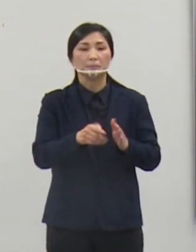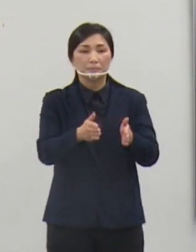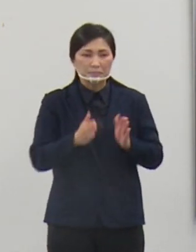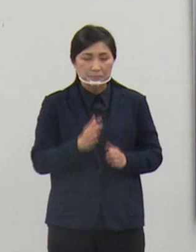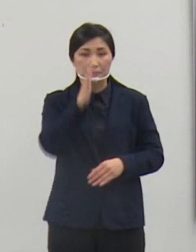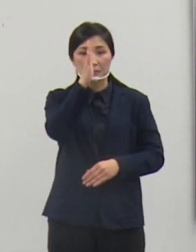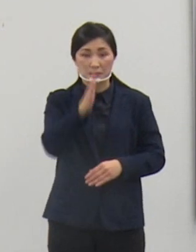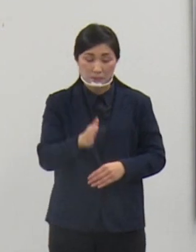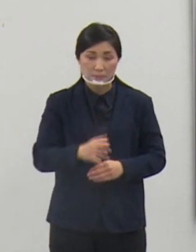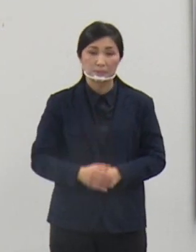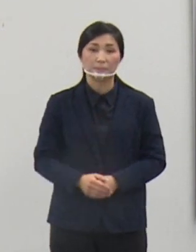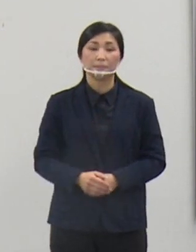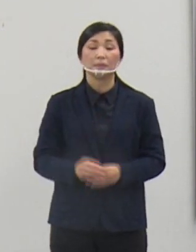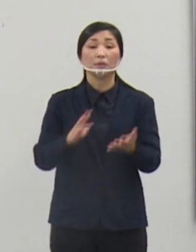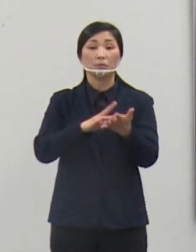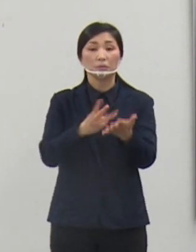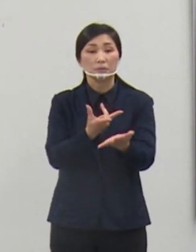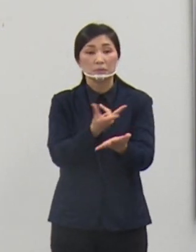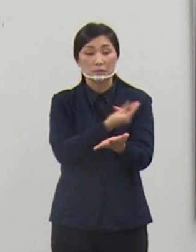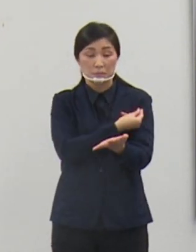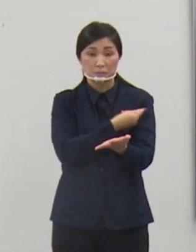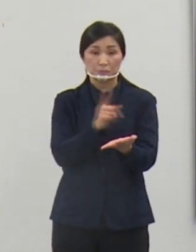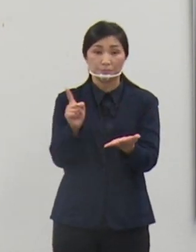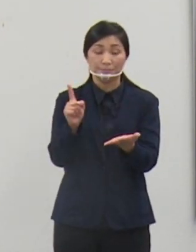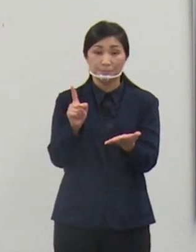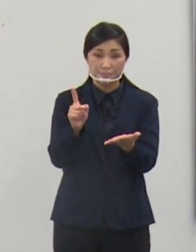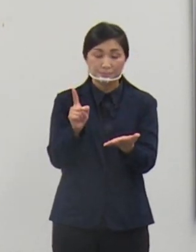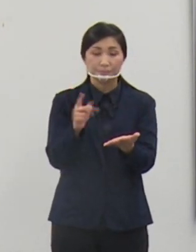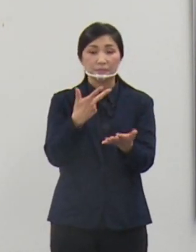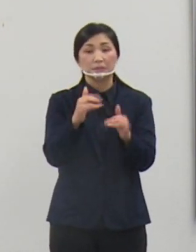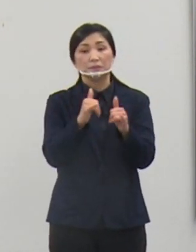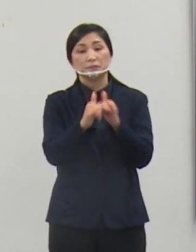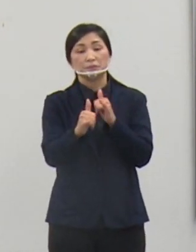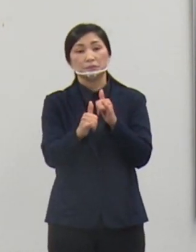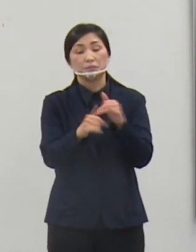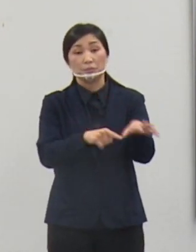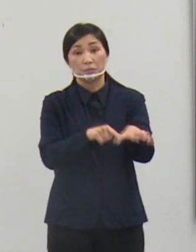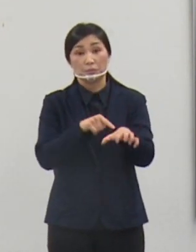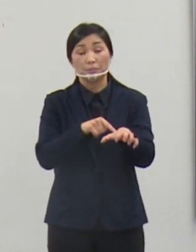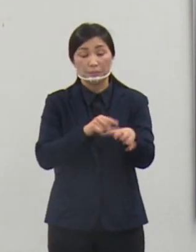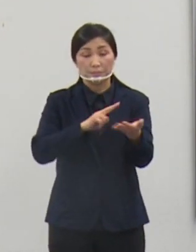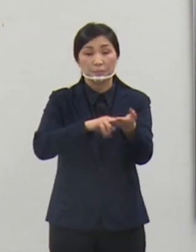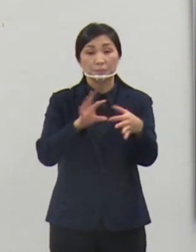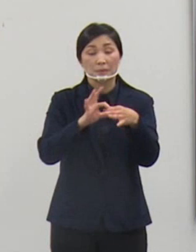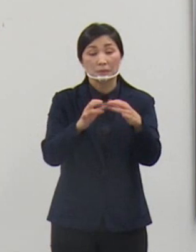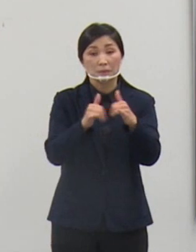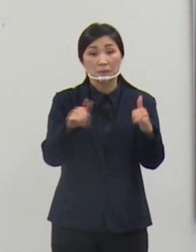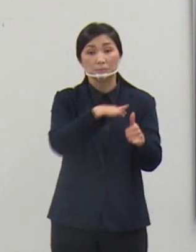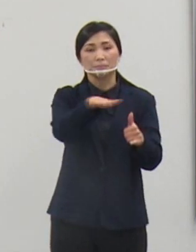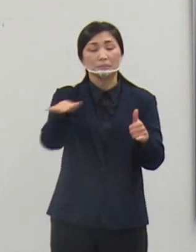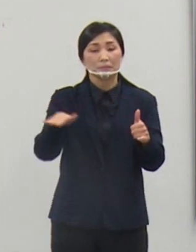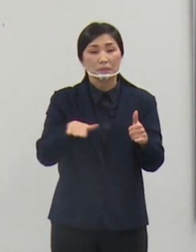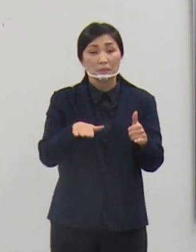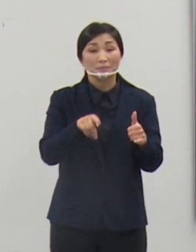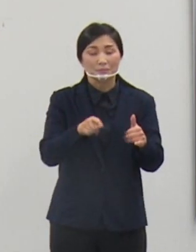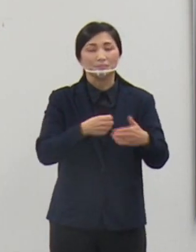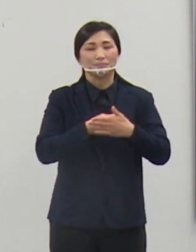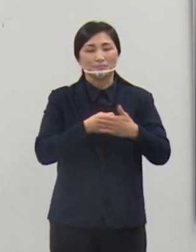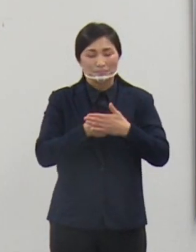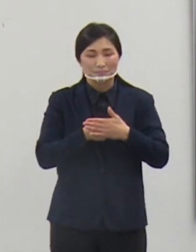次にワクチンの接種についてでございますが、市町村及び医療関係者の皆様方のご協力によりま